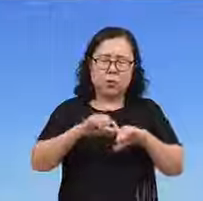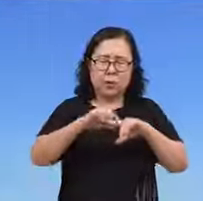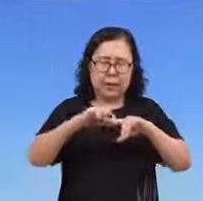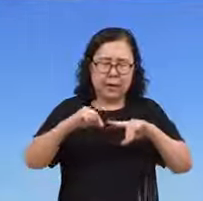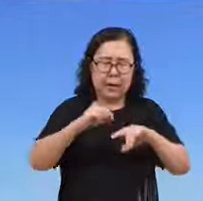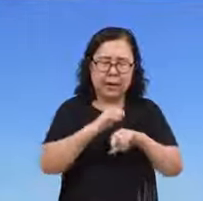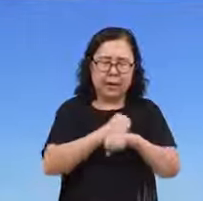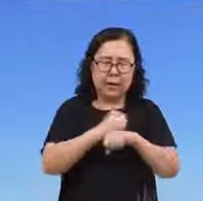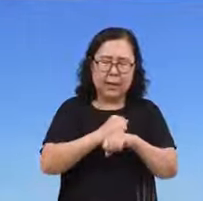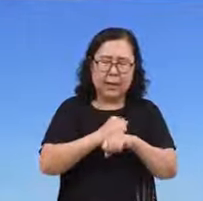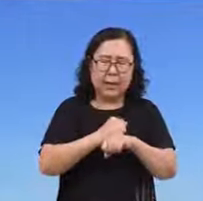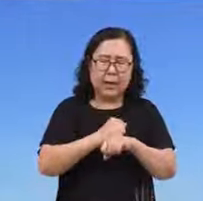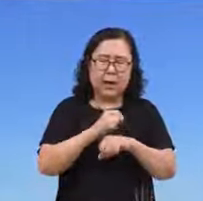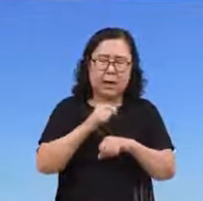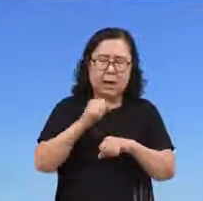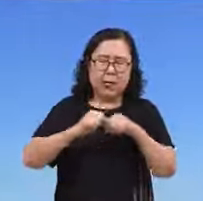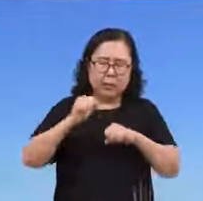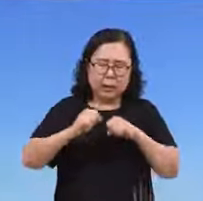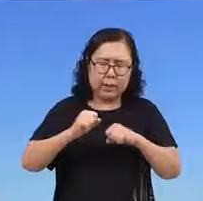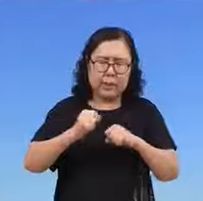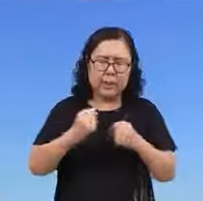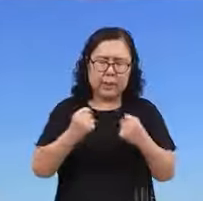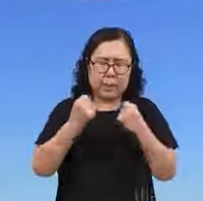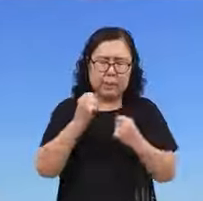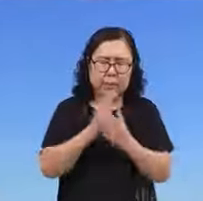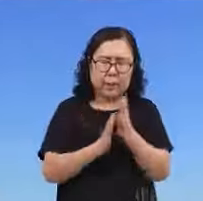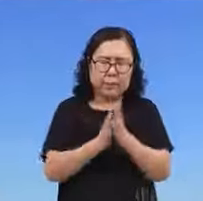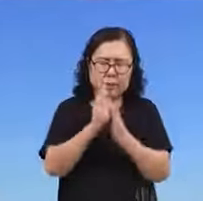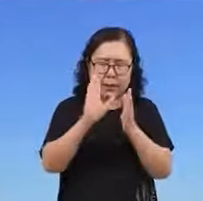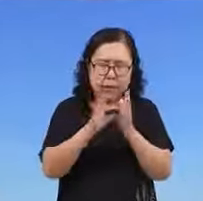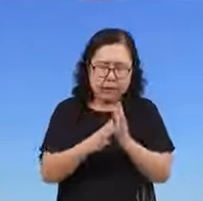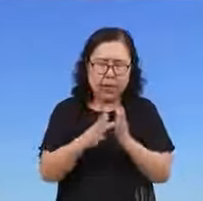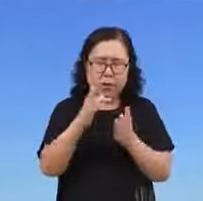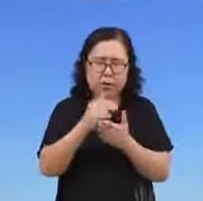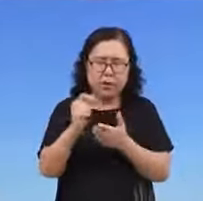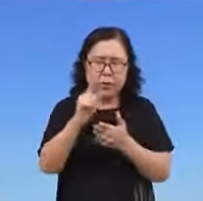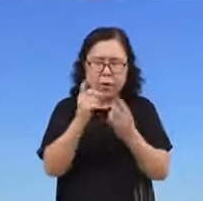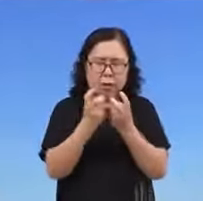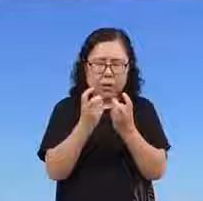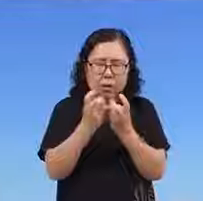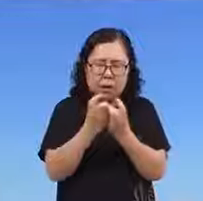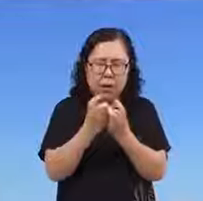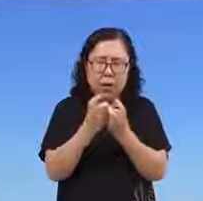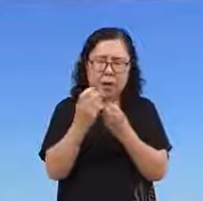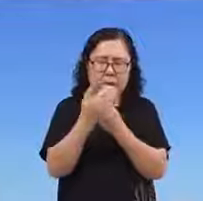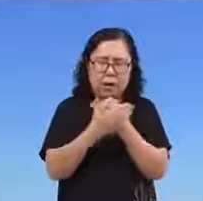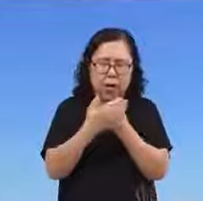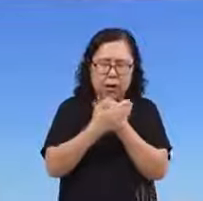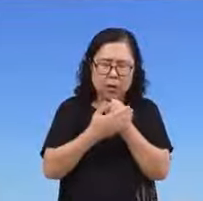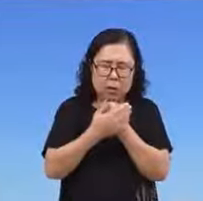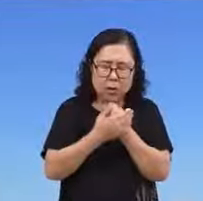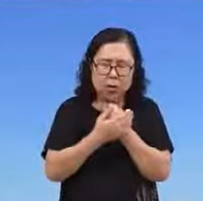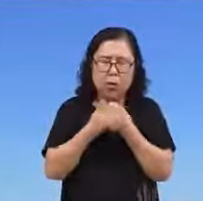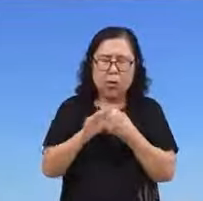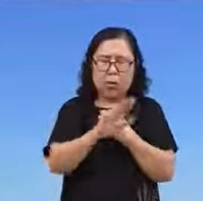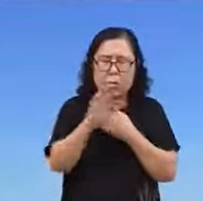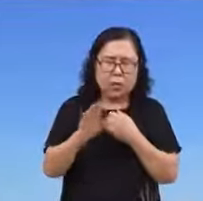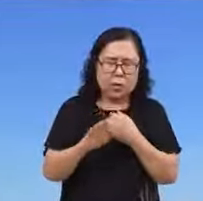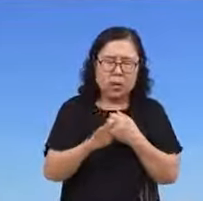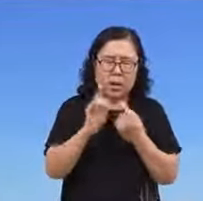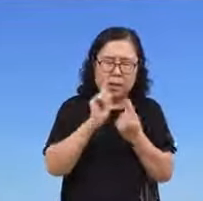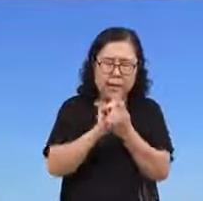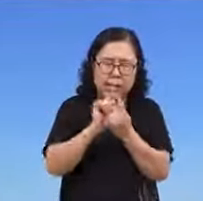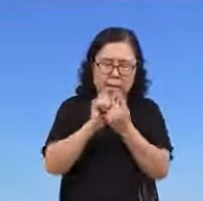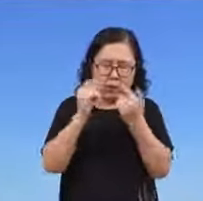손가락 하나 움직일 힘이 없을 그때 주님이 어떤 은혜로 나를 만나 주셔서 그것들을 극복하고